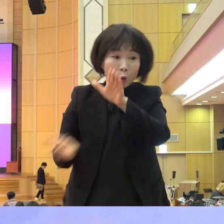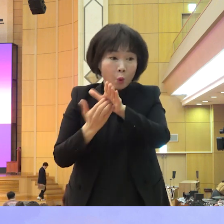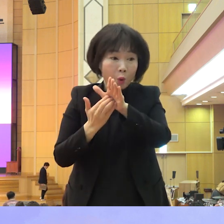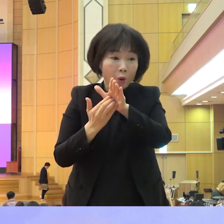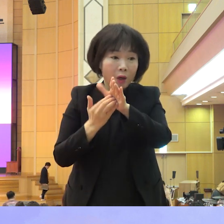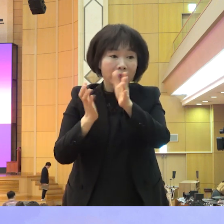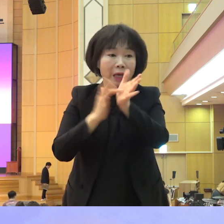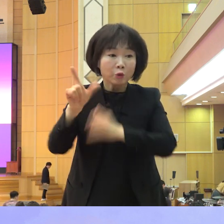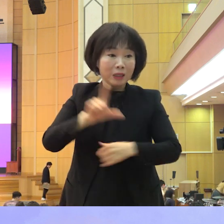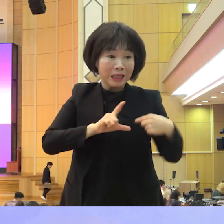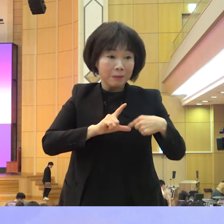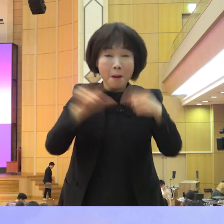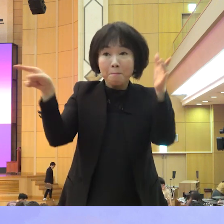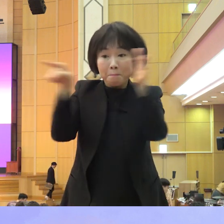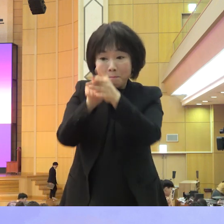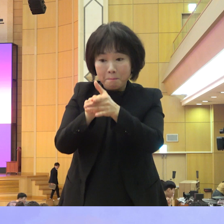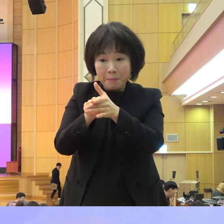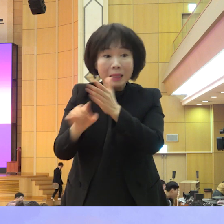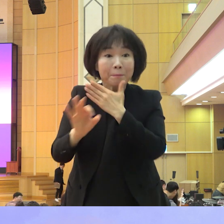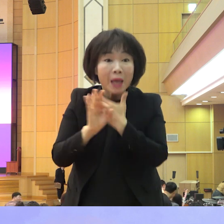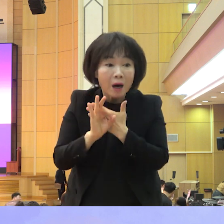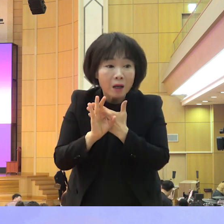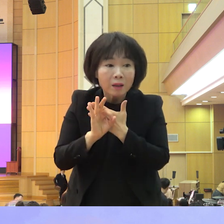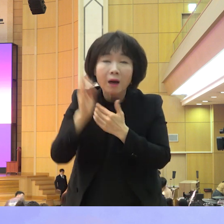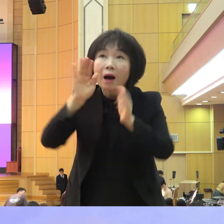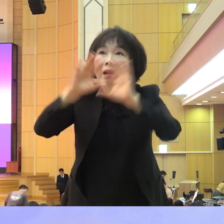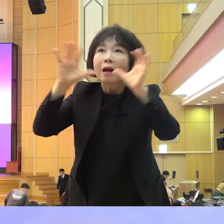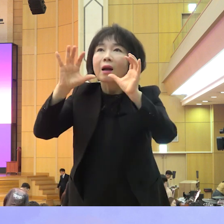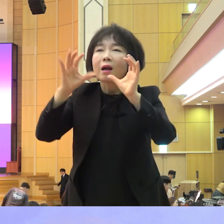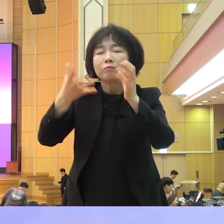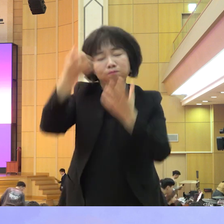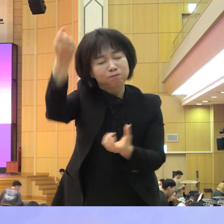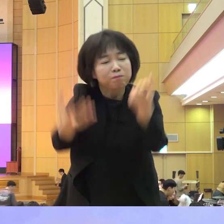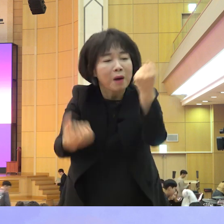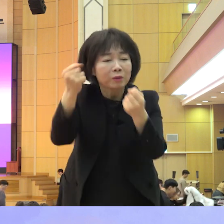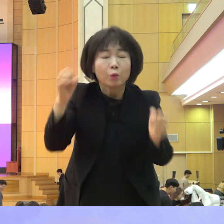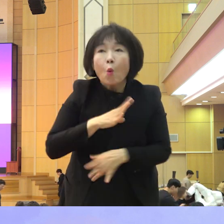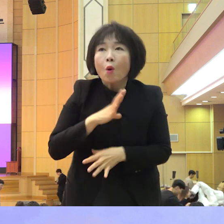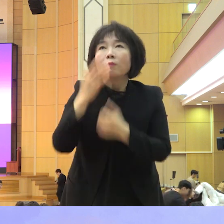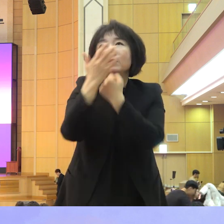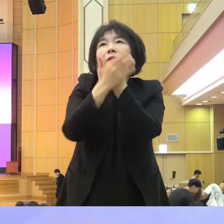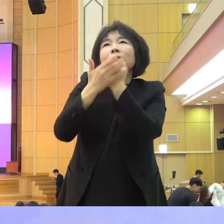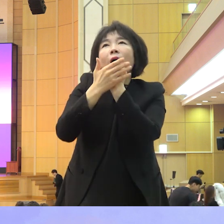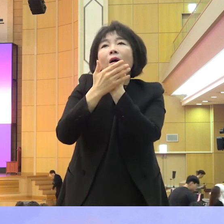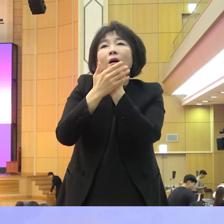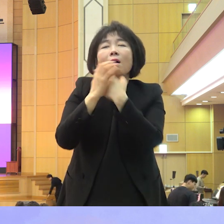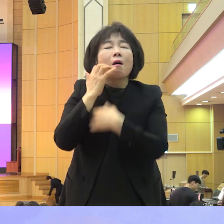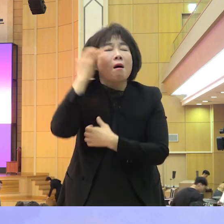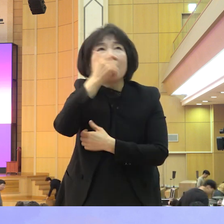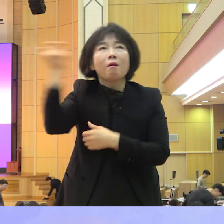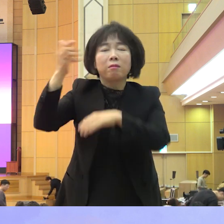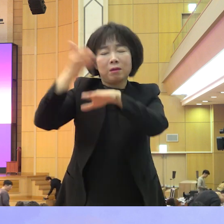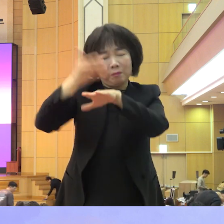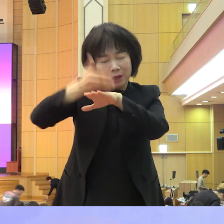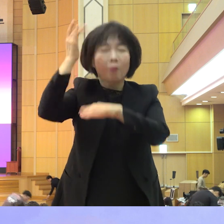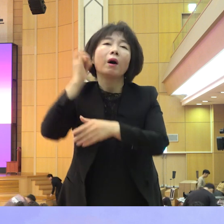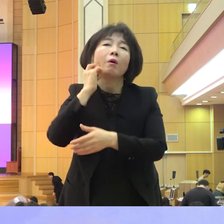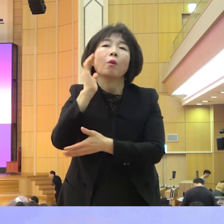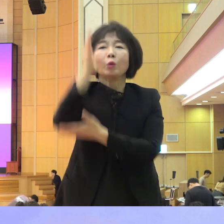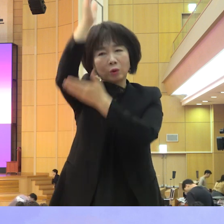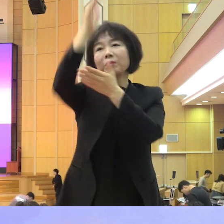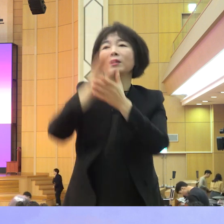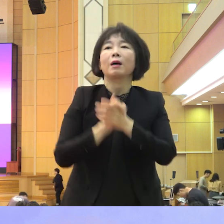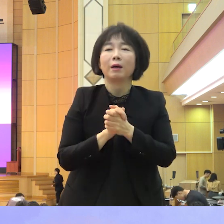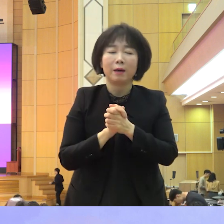그 거룩한 이름 믿기만 하면은 천국을 유업으로 주는 그 놀라운 은혜에 너무나도 고맙고 감사를